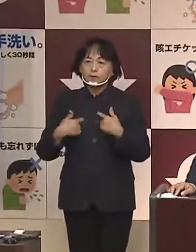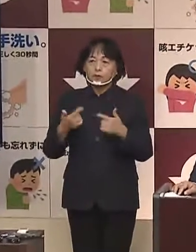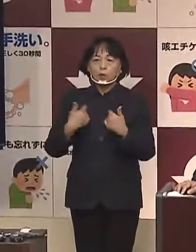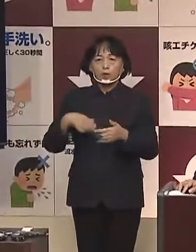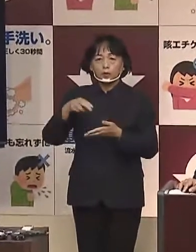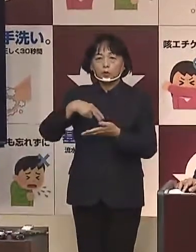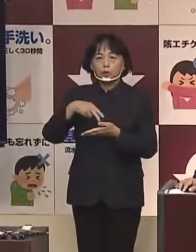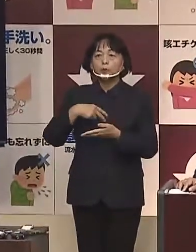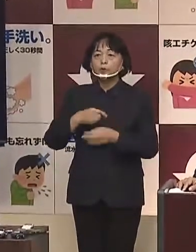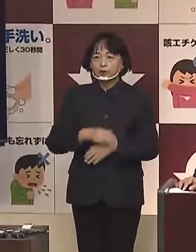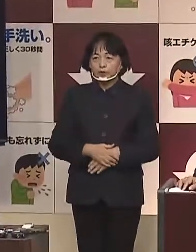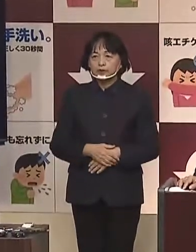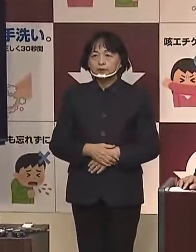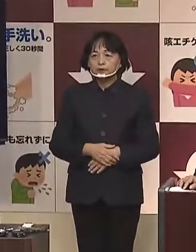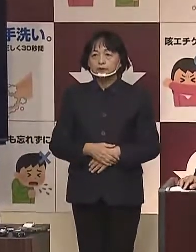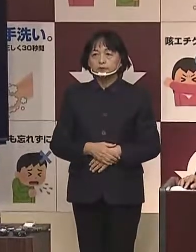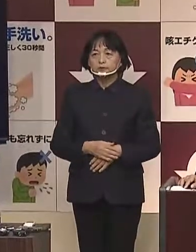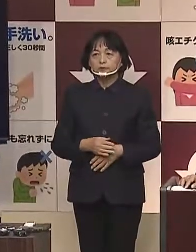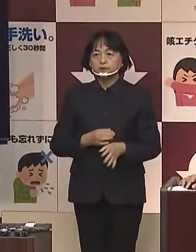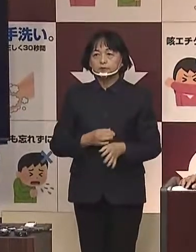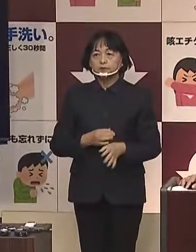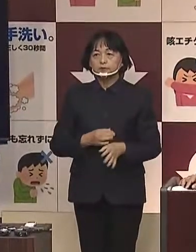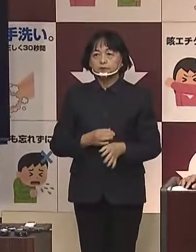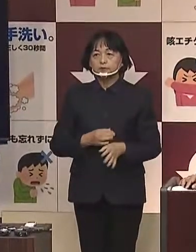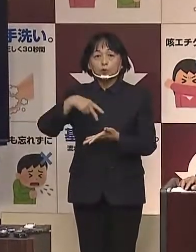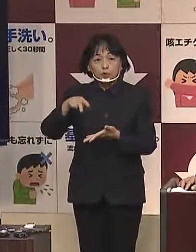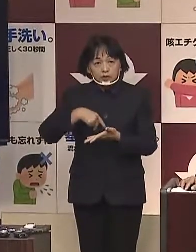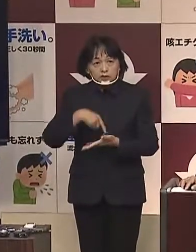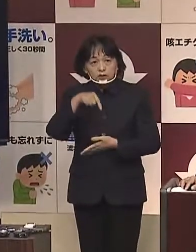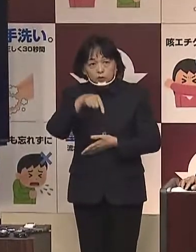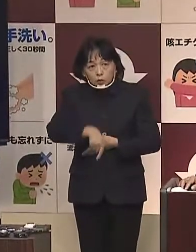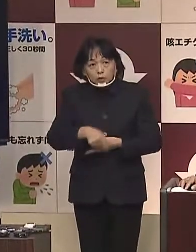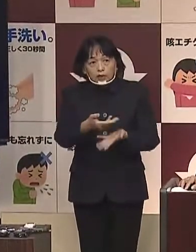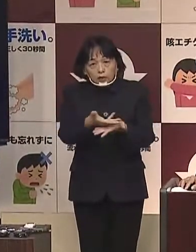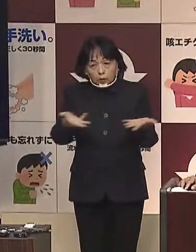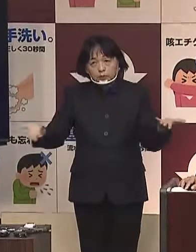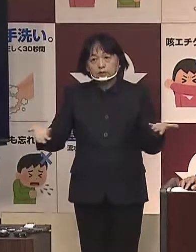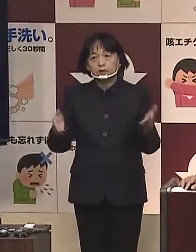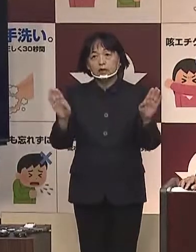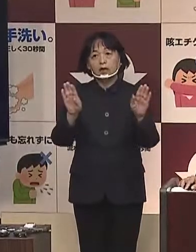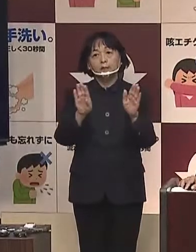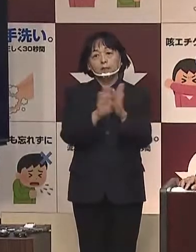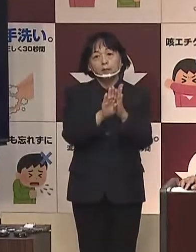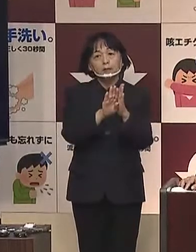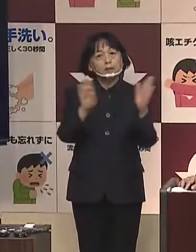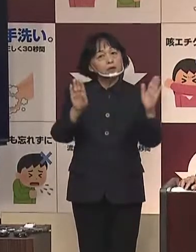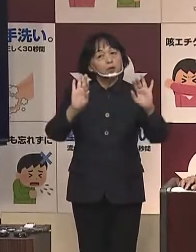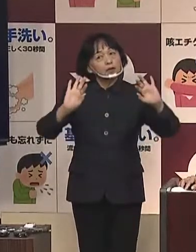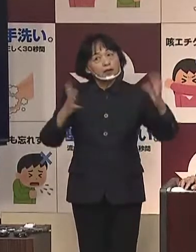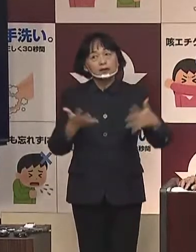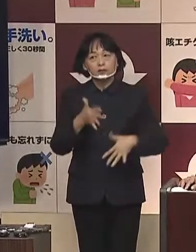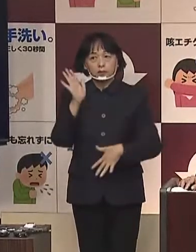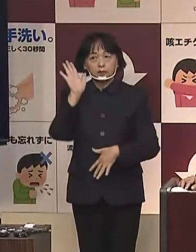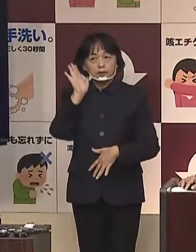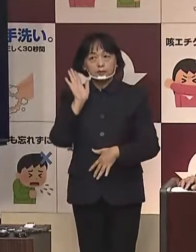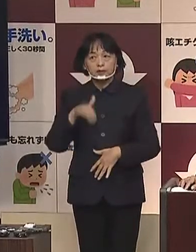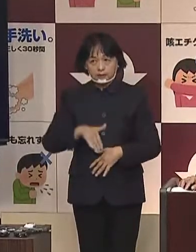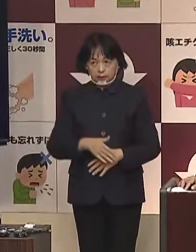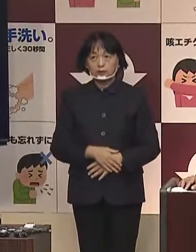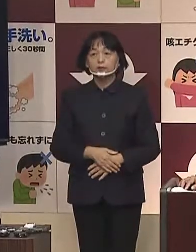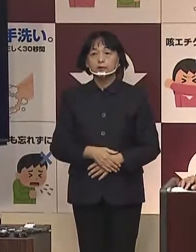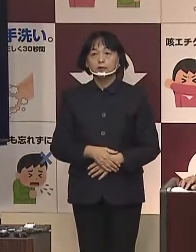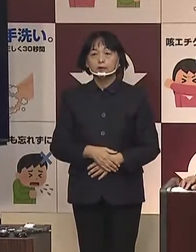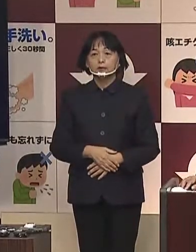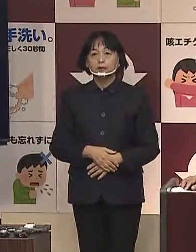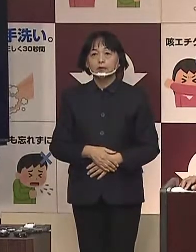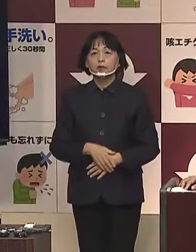今回のお店はですね、窓がなくてなかなか換気をするのが難しい構造の店舗だったというふうに先ほどご説明があったんですけれ